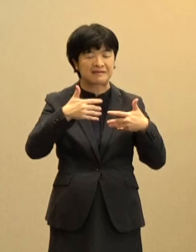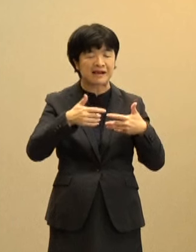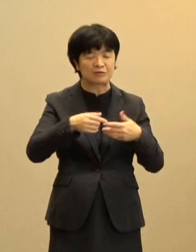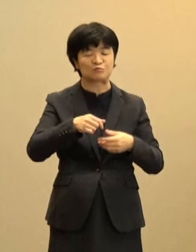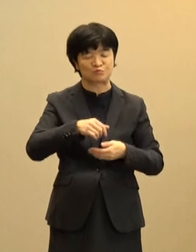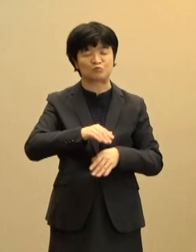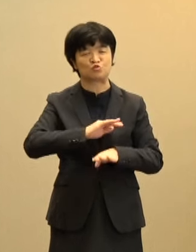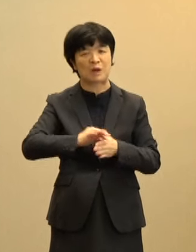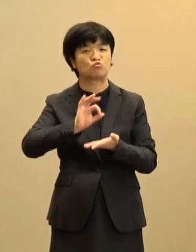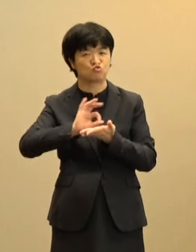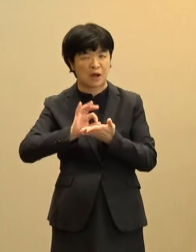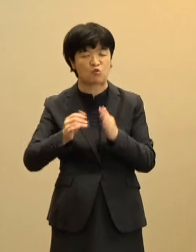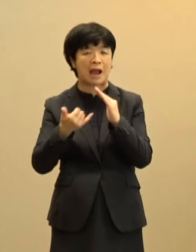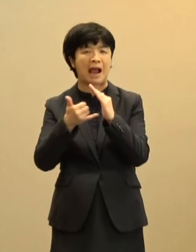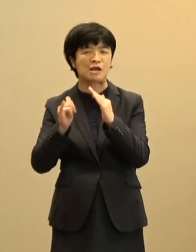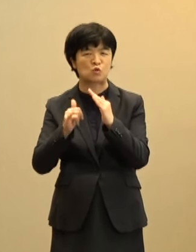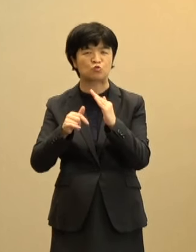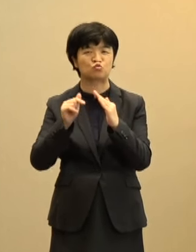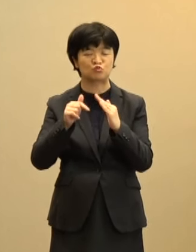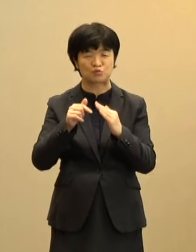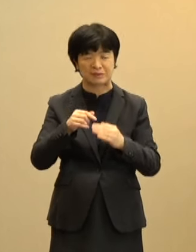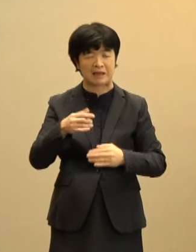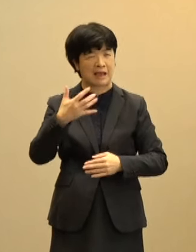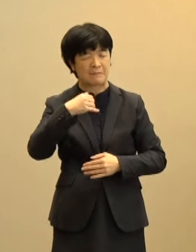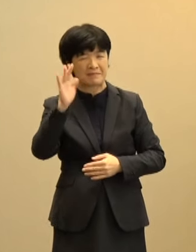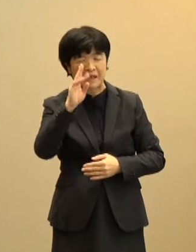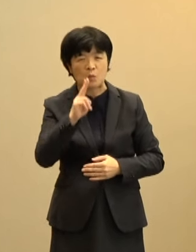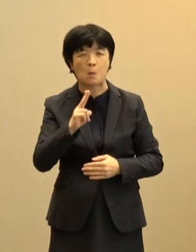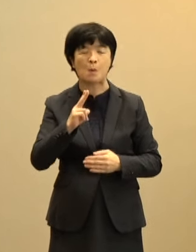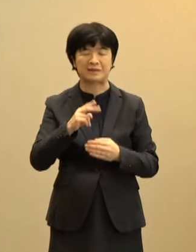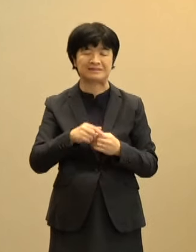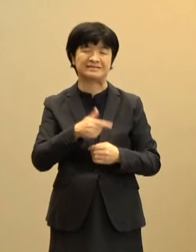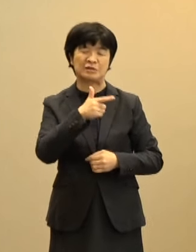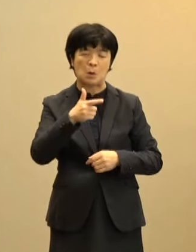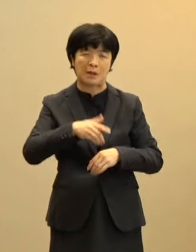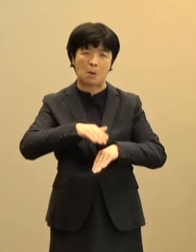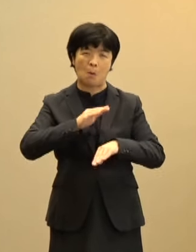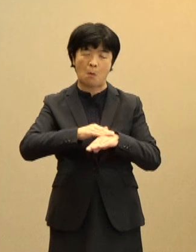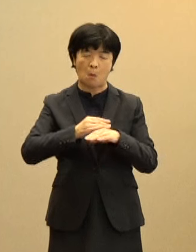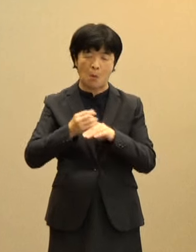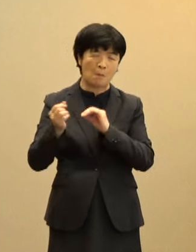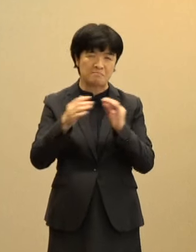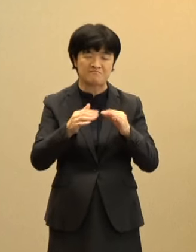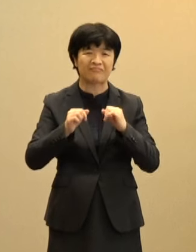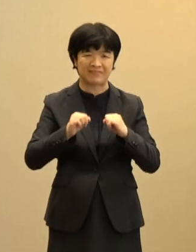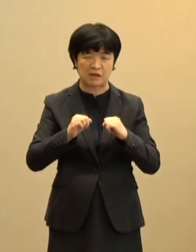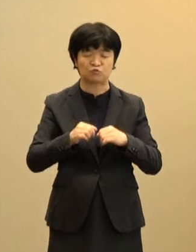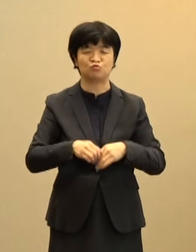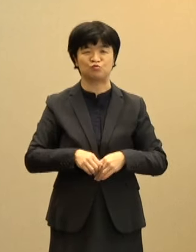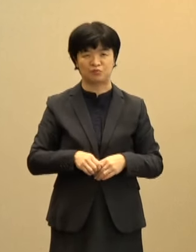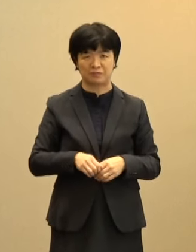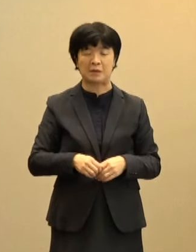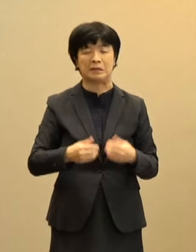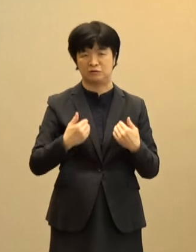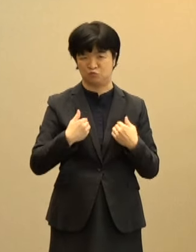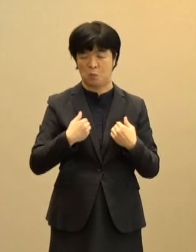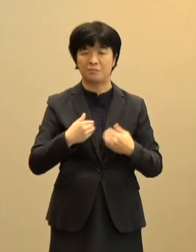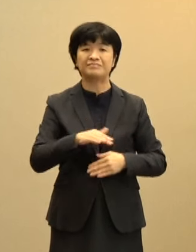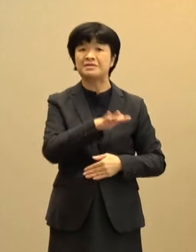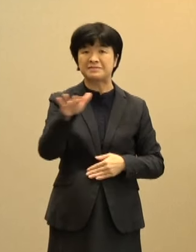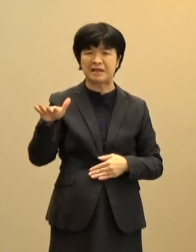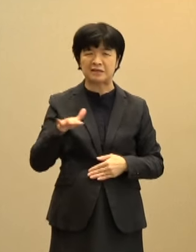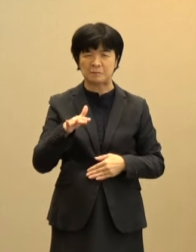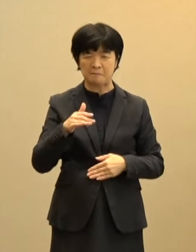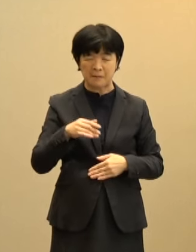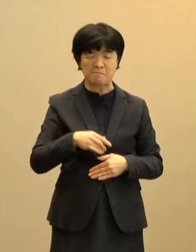間で被害を防ぐための行動を共有すること、詐欺のさまざまな手口を知っておくことが重要です。県民の皆様の防犯意